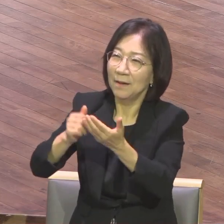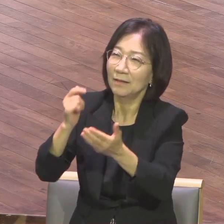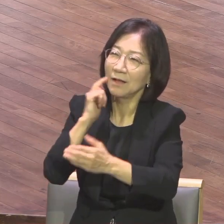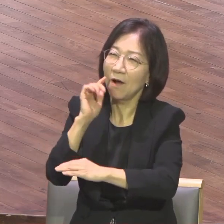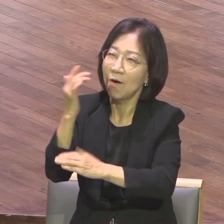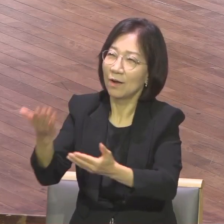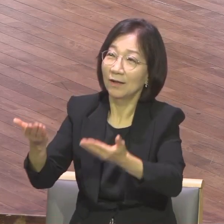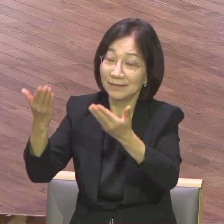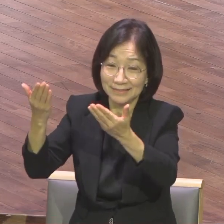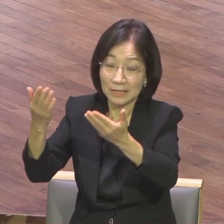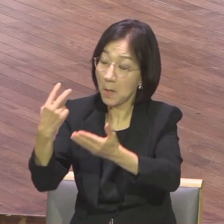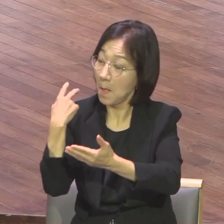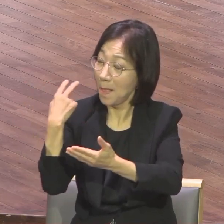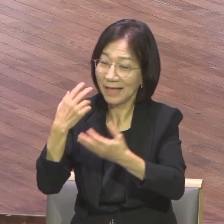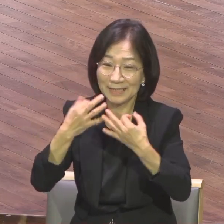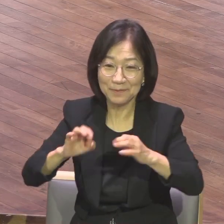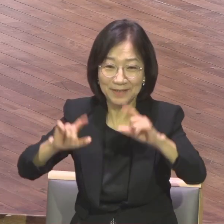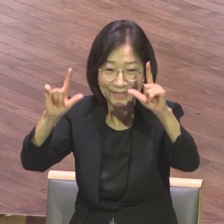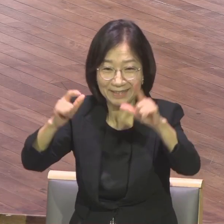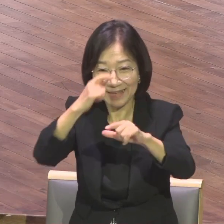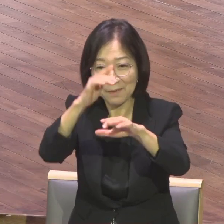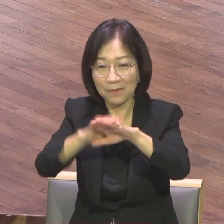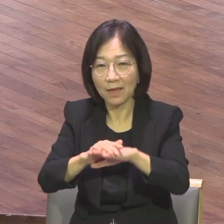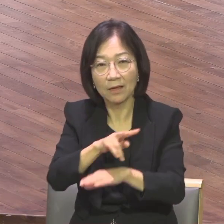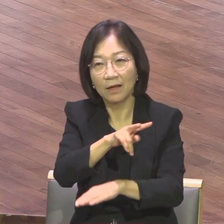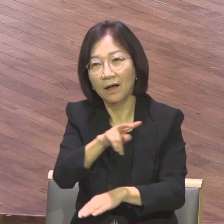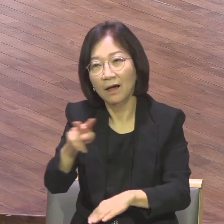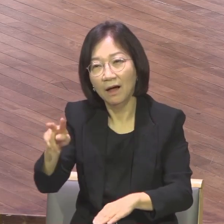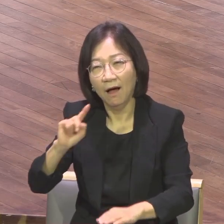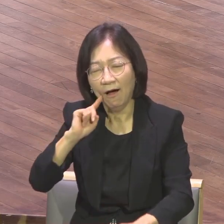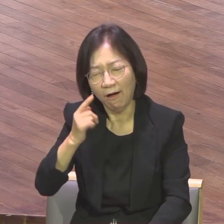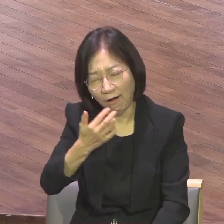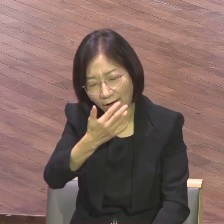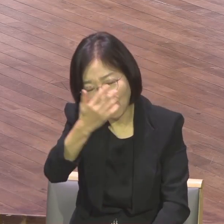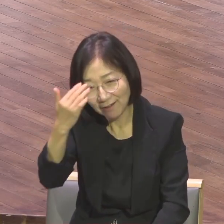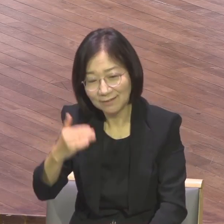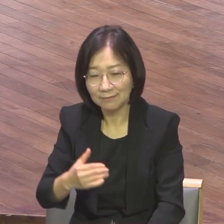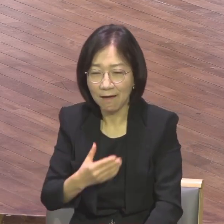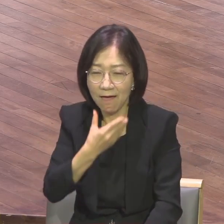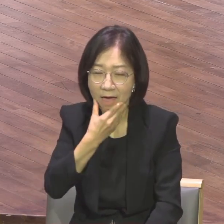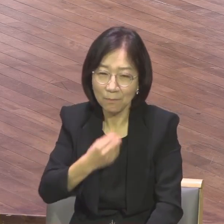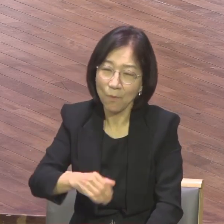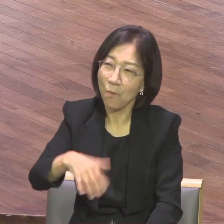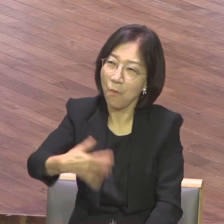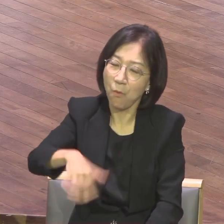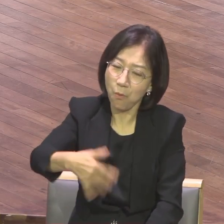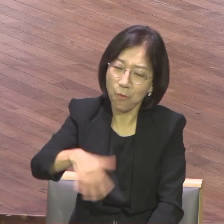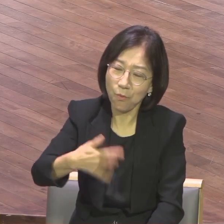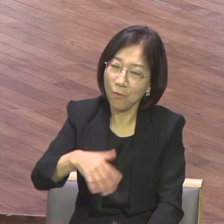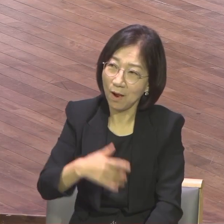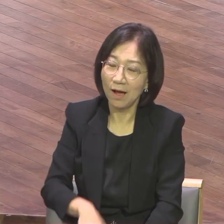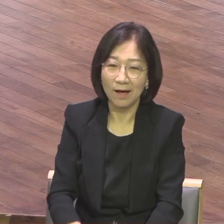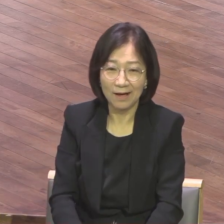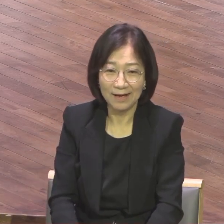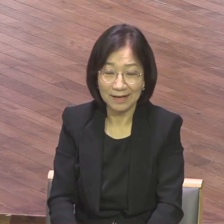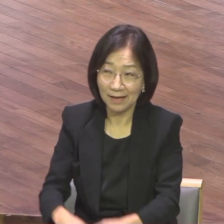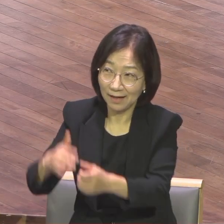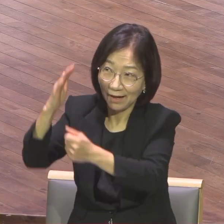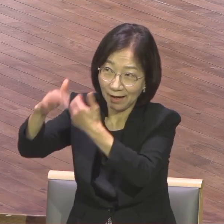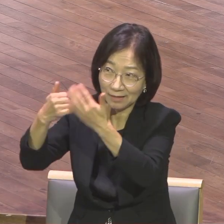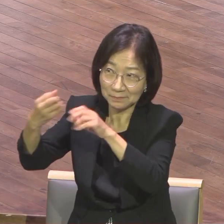모습이 너무너무 아름답고 너무너무 행복하고 야 하나님의 작품이구나.